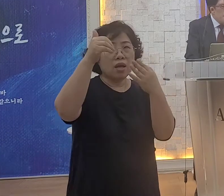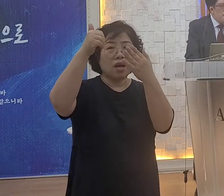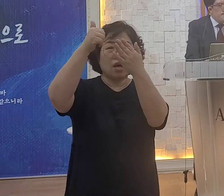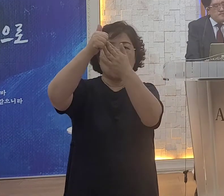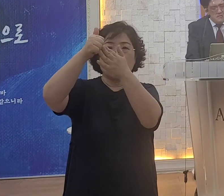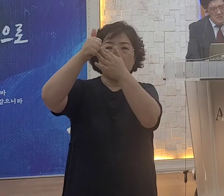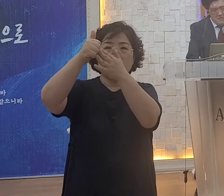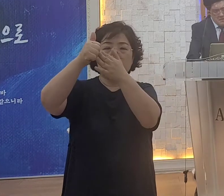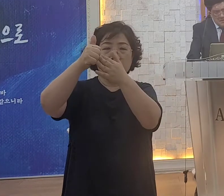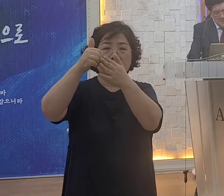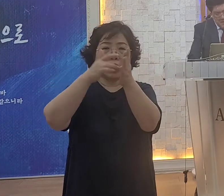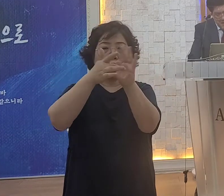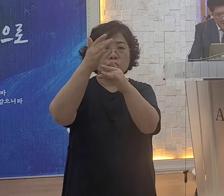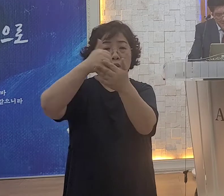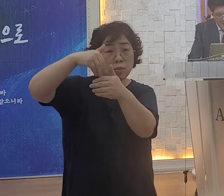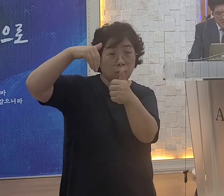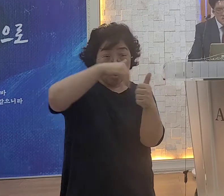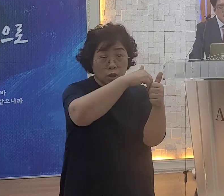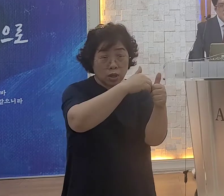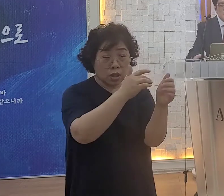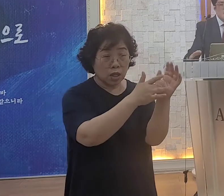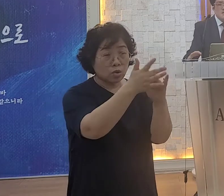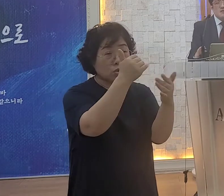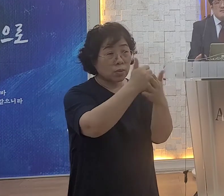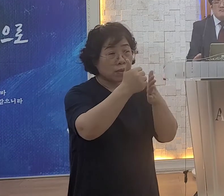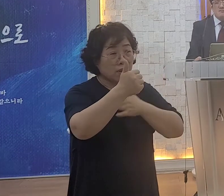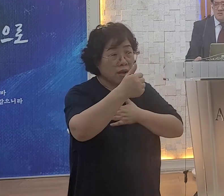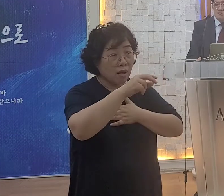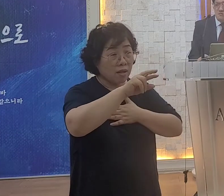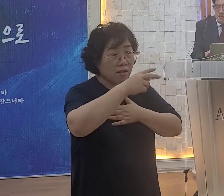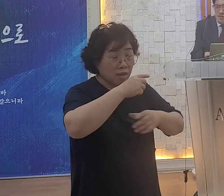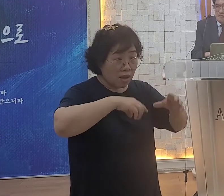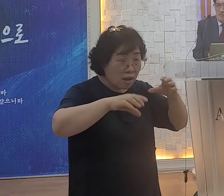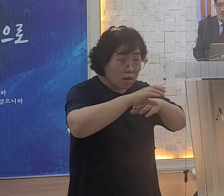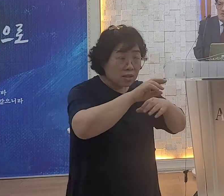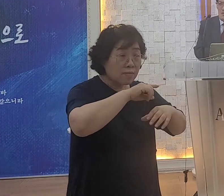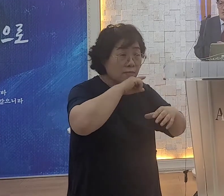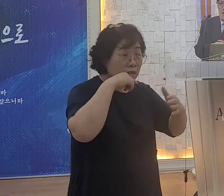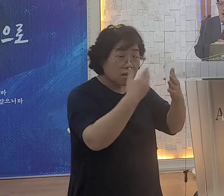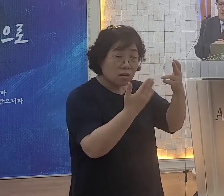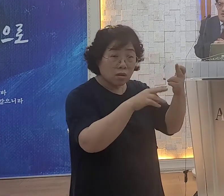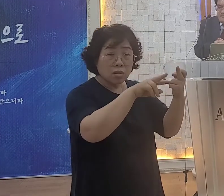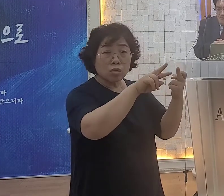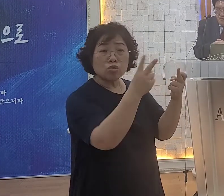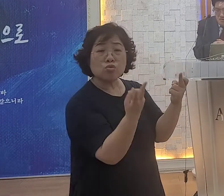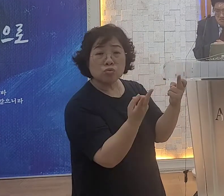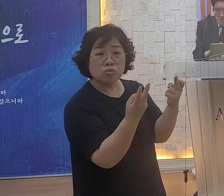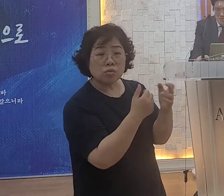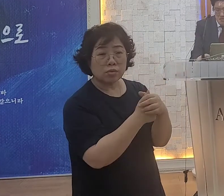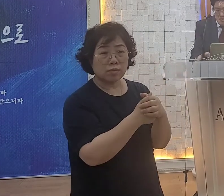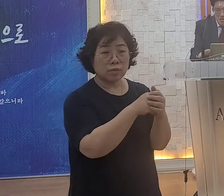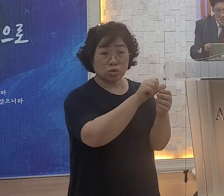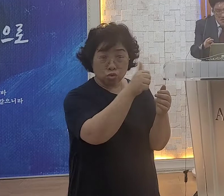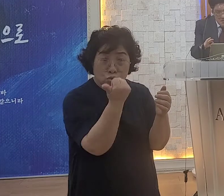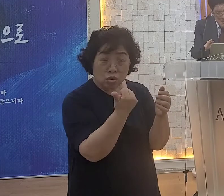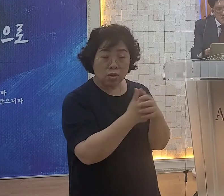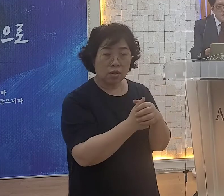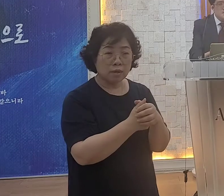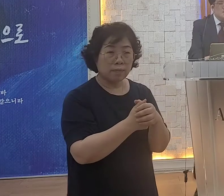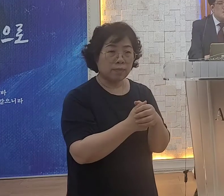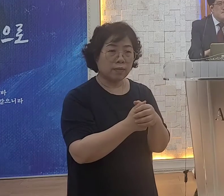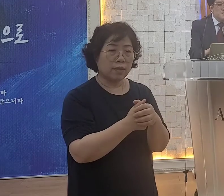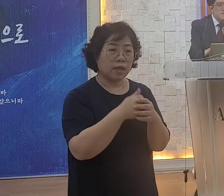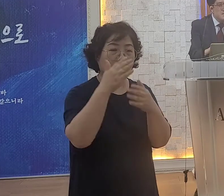관계가 이 하나님의 아들이 인간의 몸을 입고 오셔가지고 그 아들의 피를 통해서 그